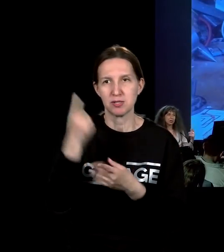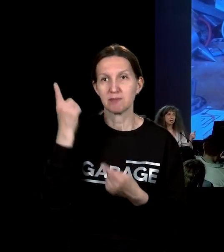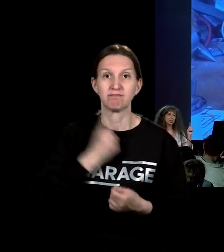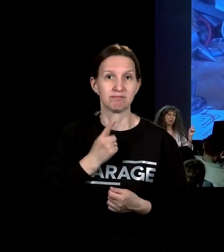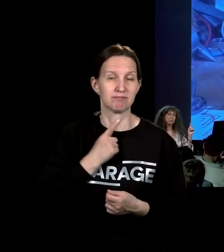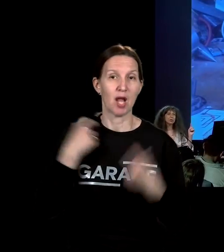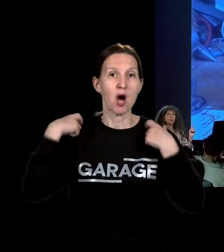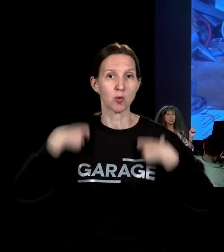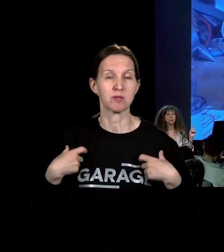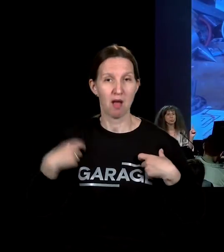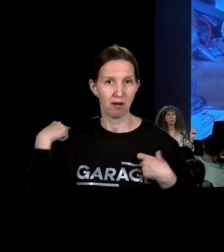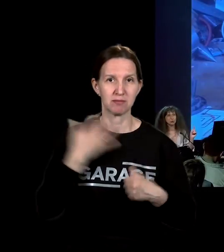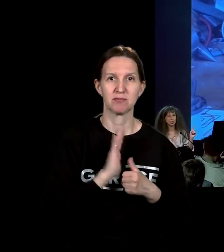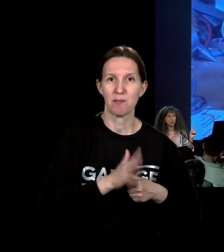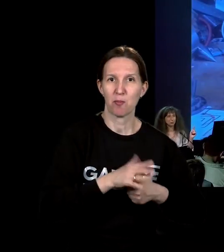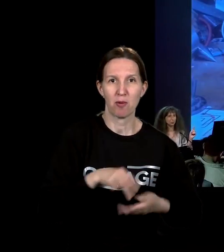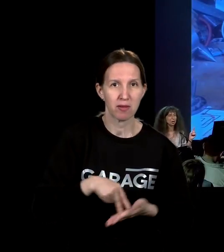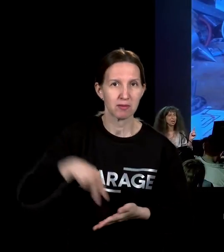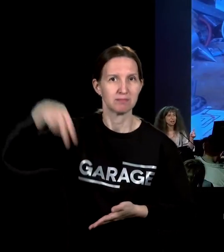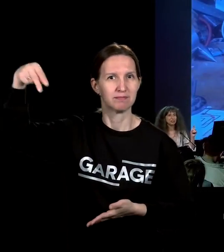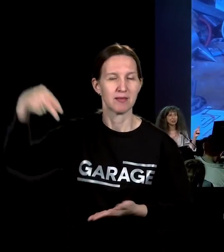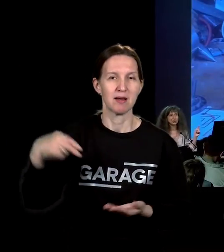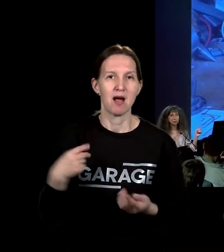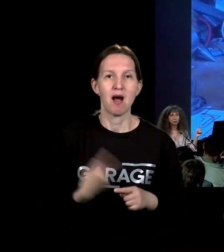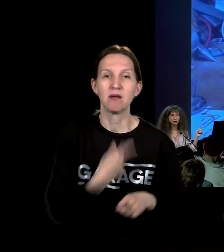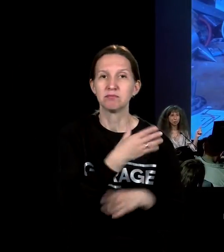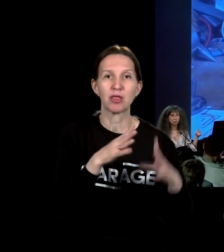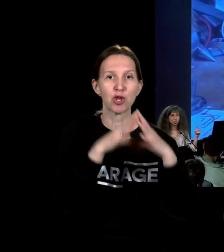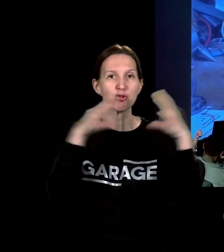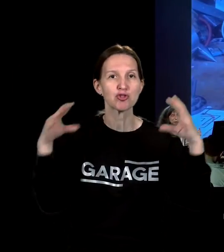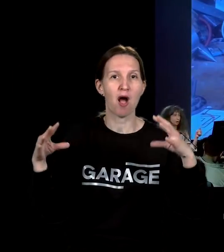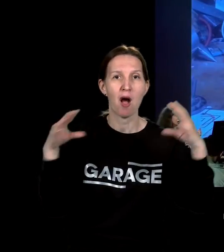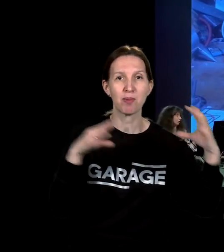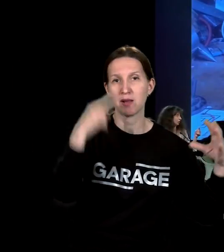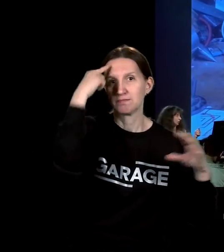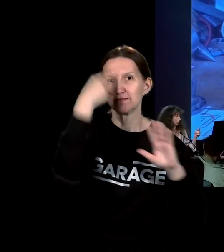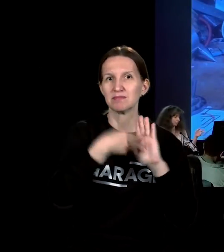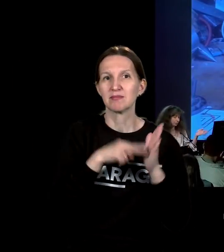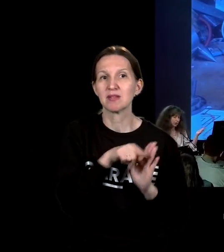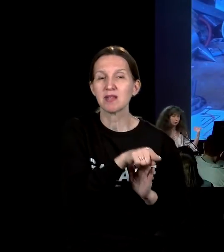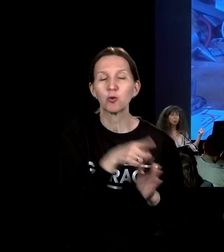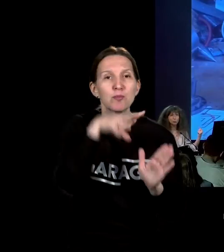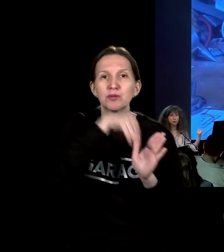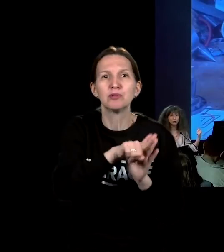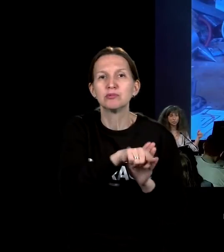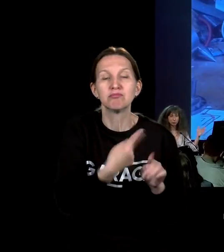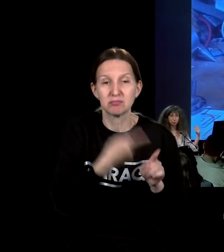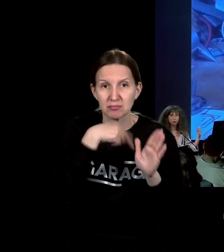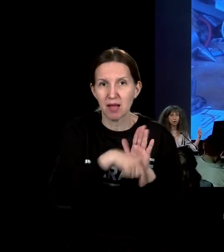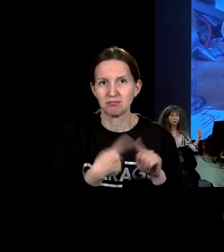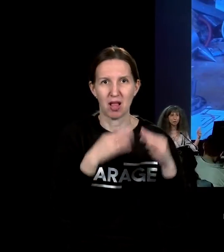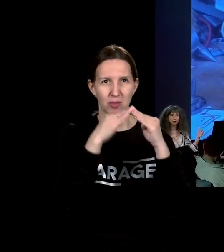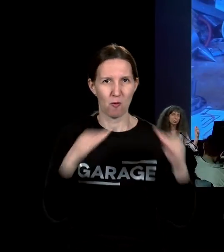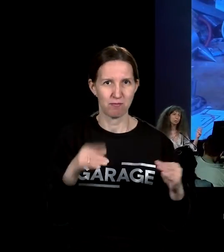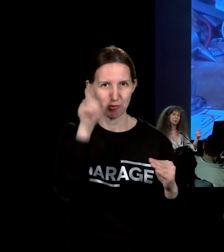которые должны только одного человека могут поднять в воздух. Это дирижабль, который задуман как дом, да, это в нем